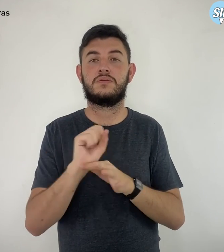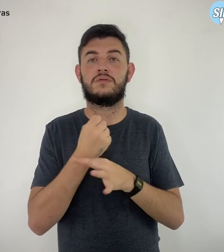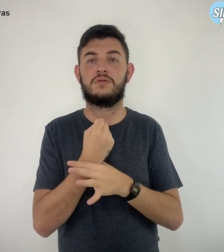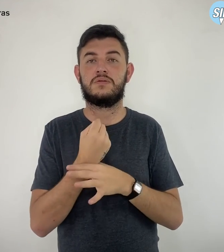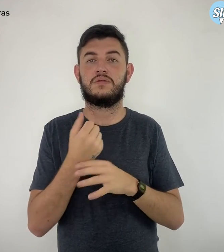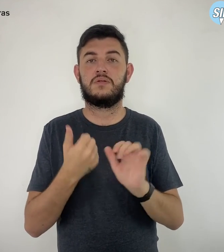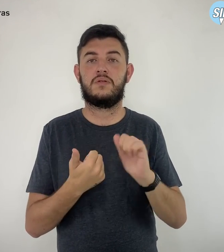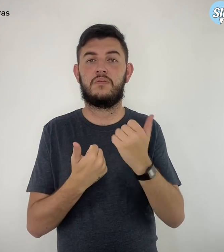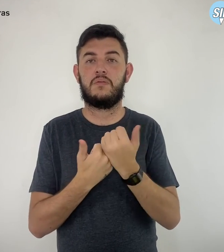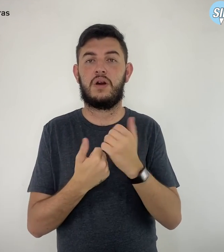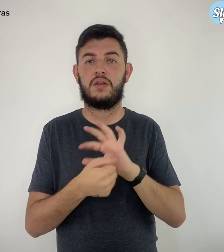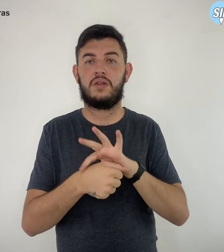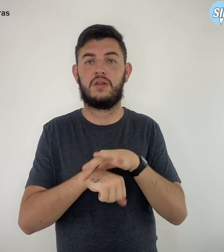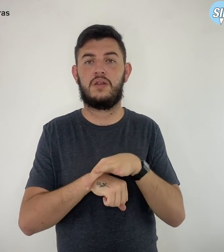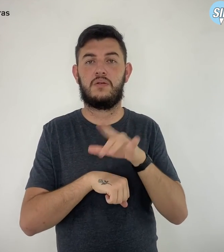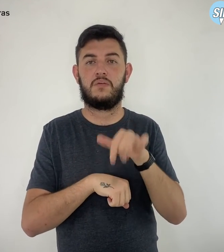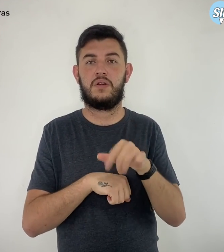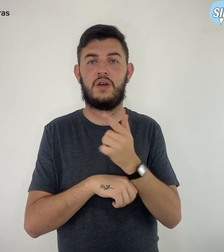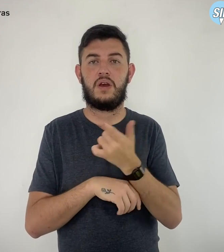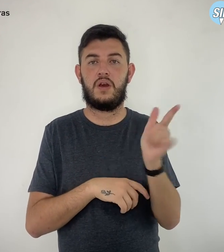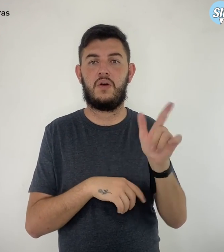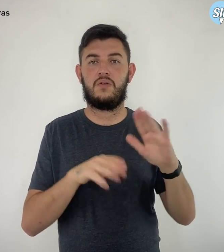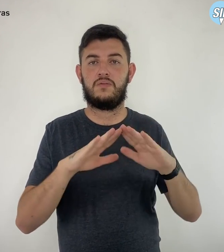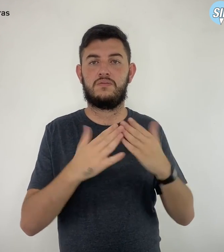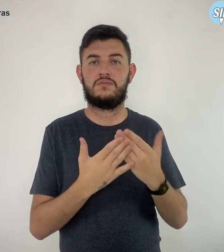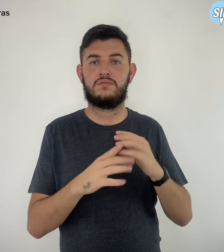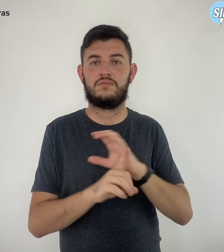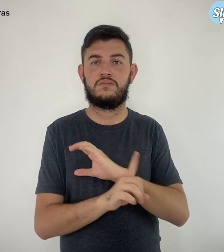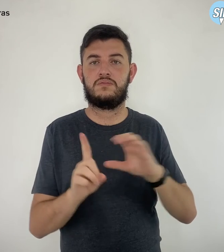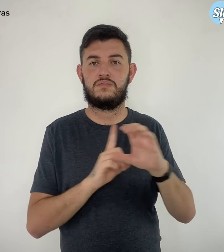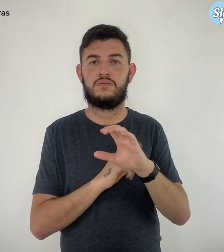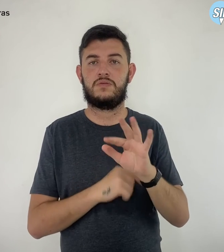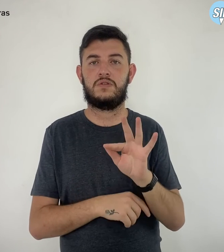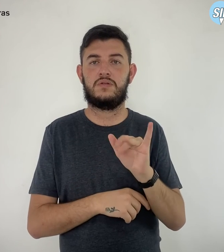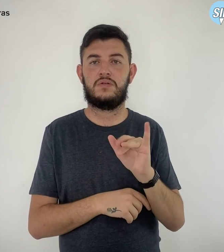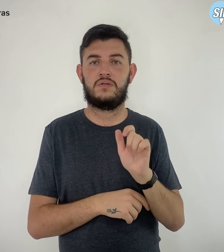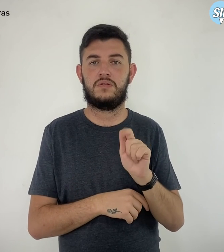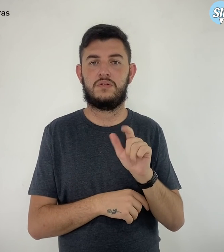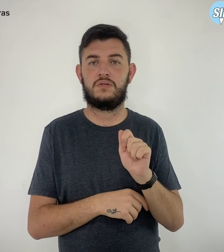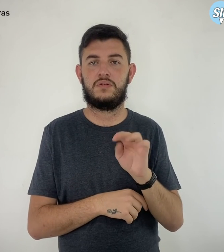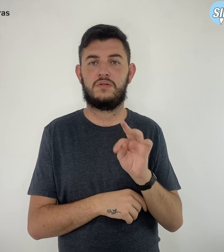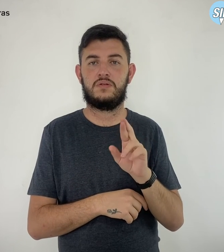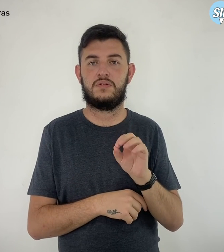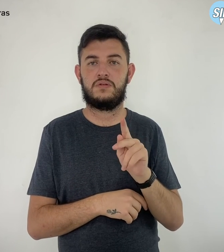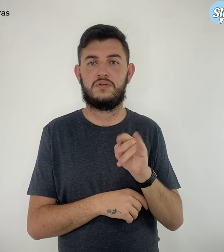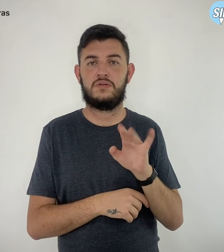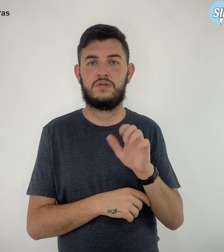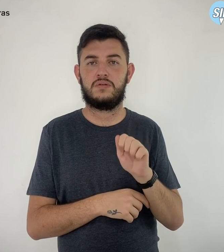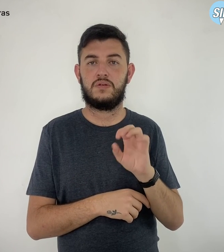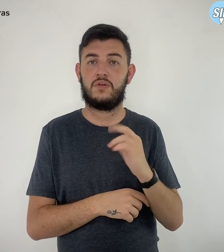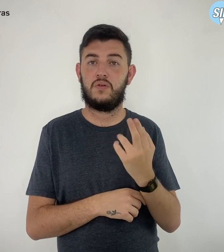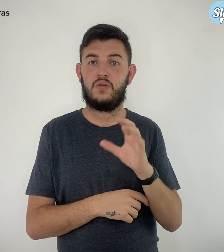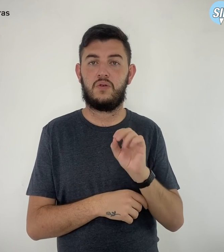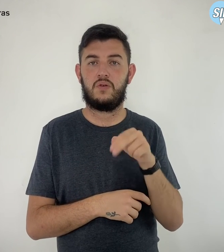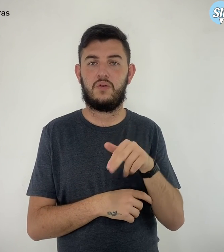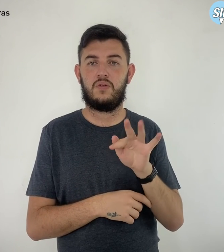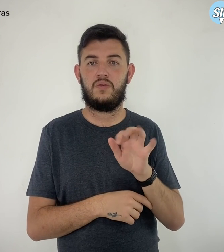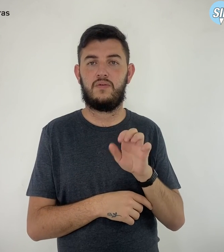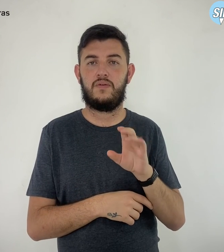de seu patrimônio a outra escola comunitária, filantrópica ou confessional, ou ao poder